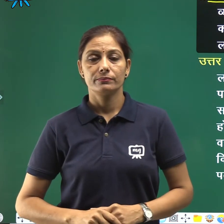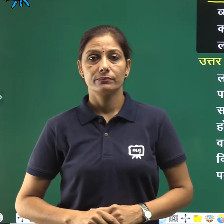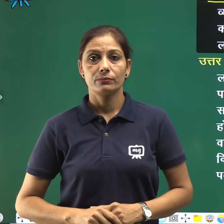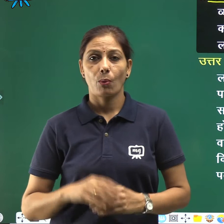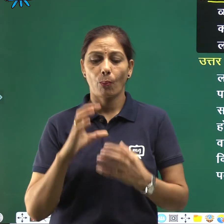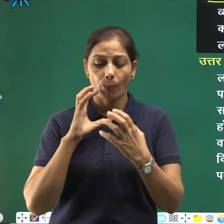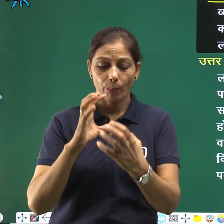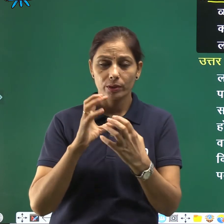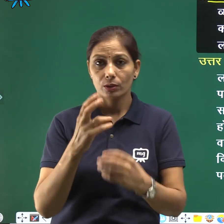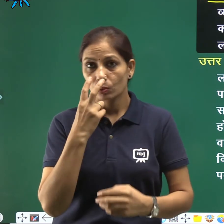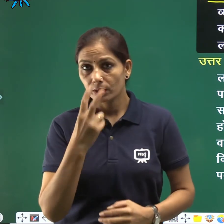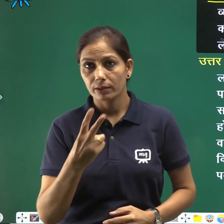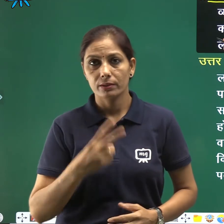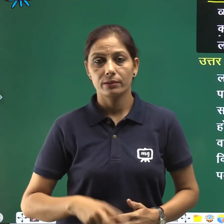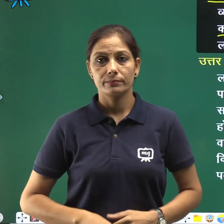पत्थर को देखकर